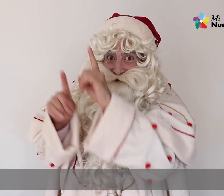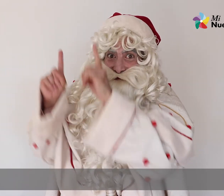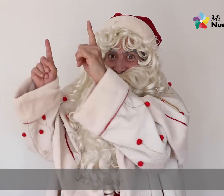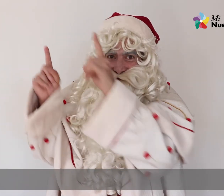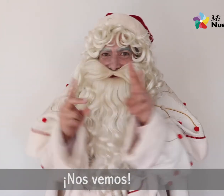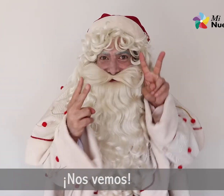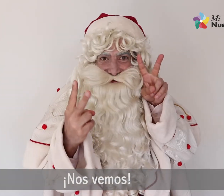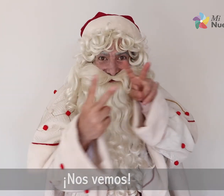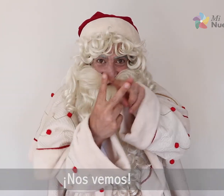¡Nos vemos!